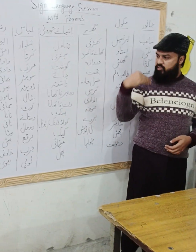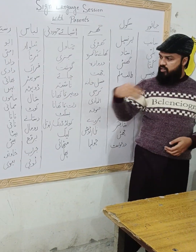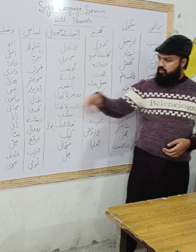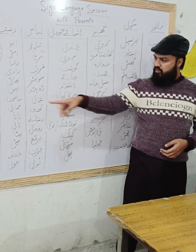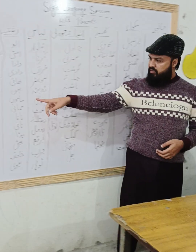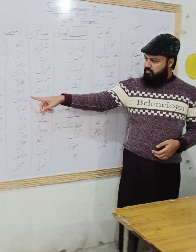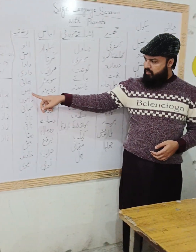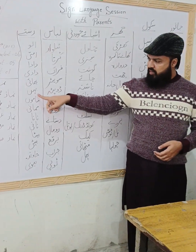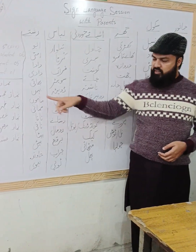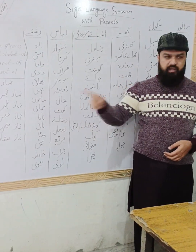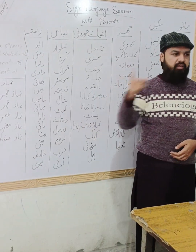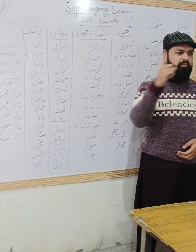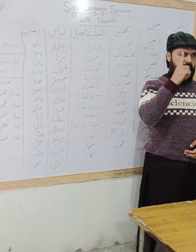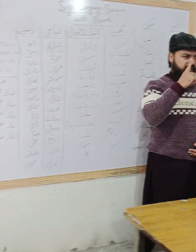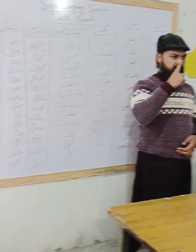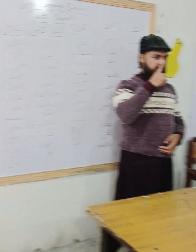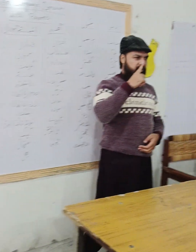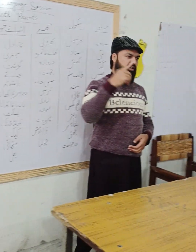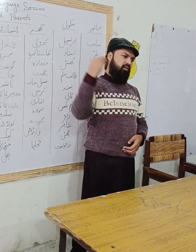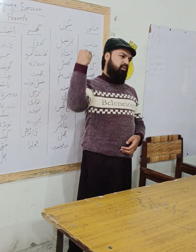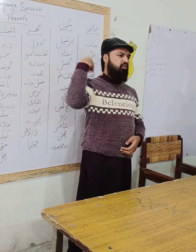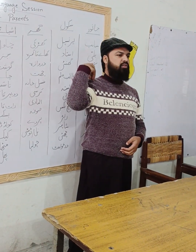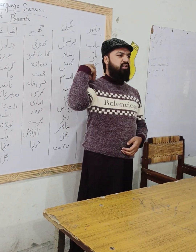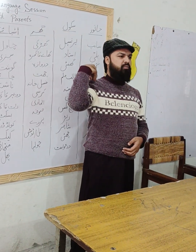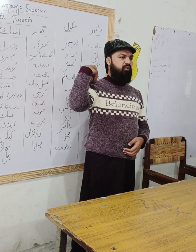तरह बहन का करके और यहाँ पे आपने रख